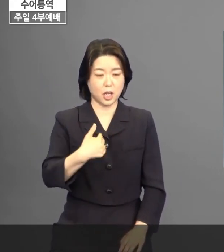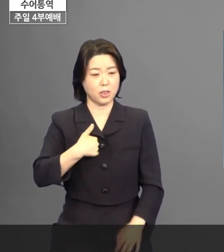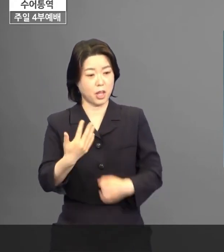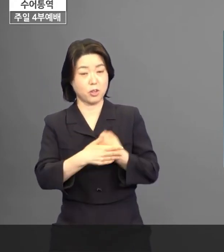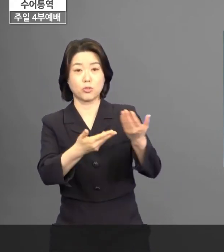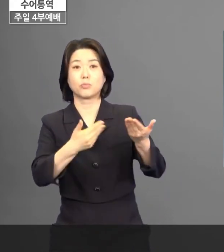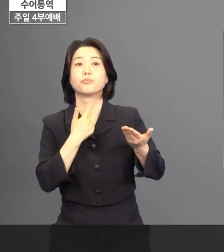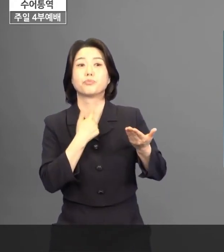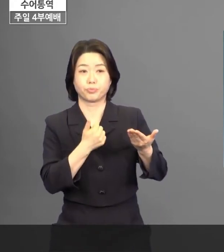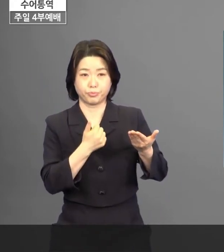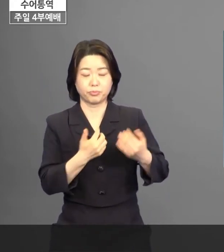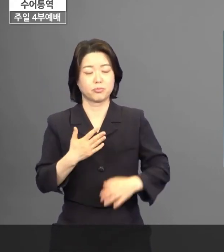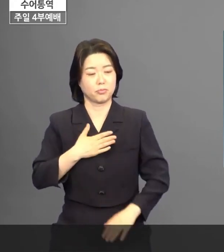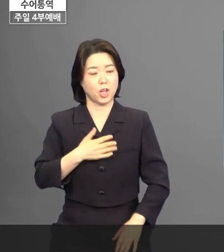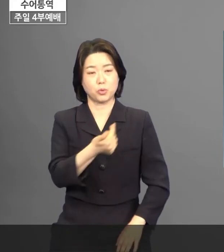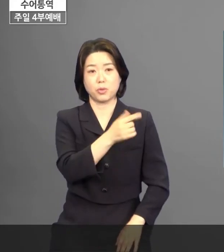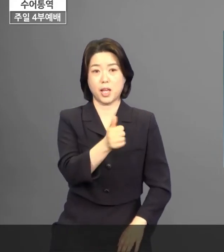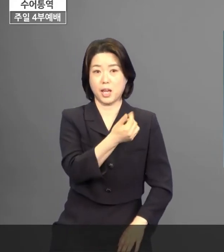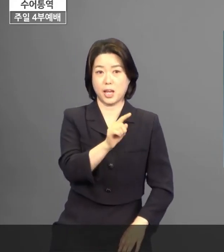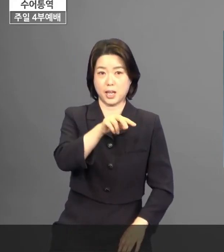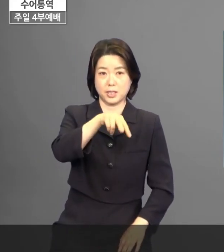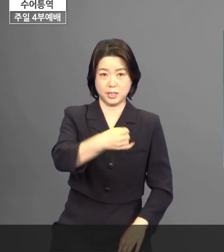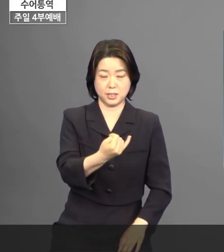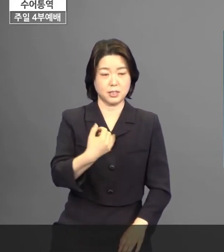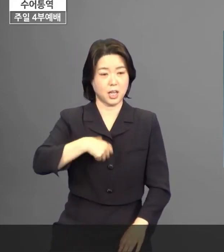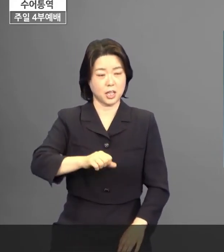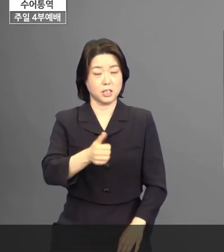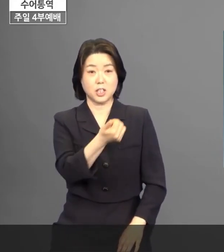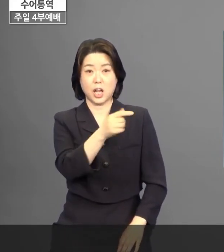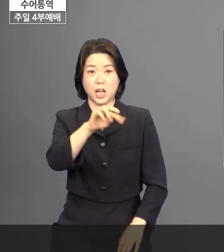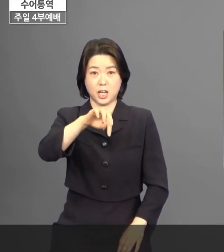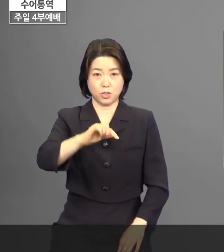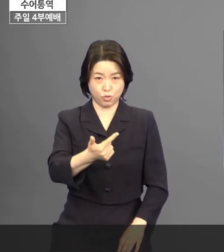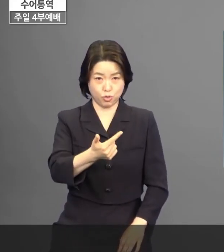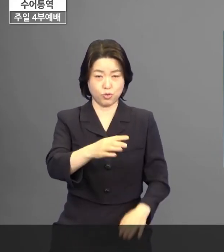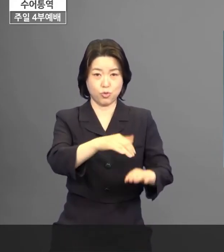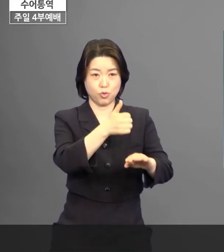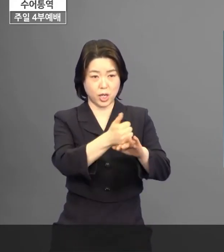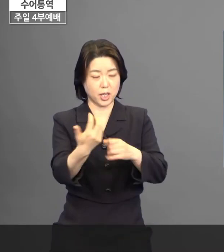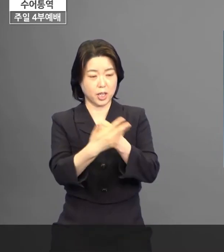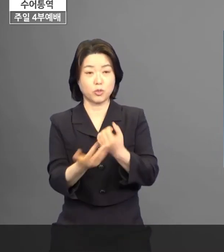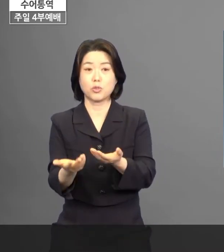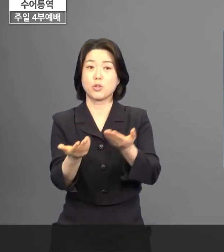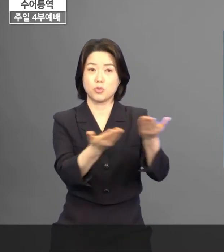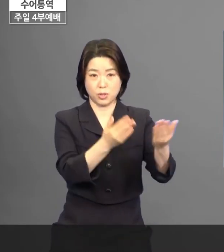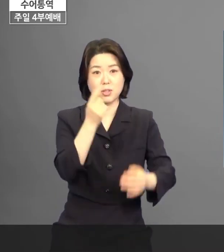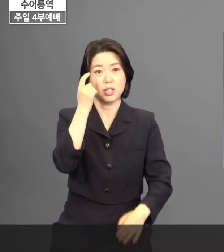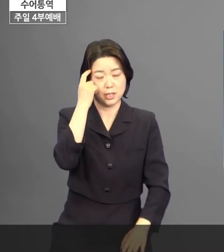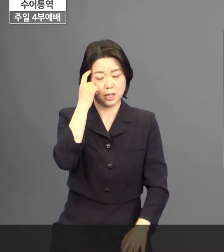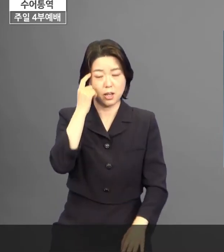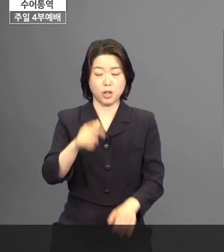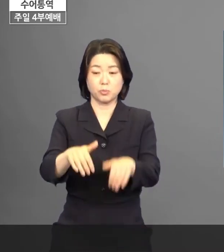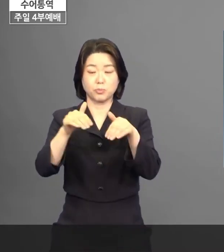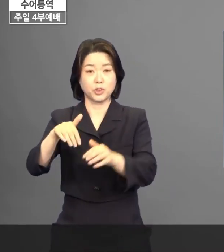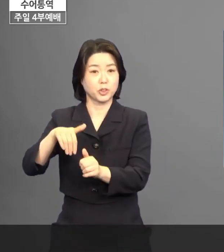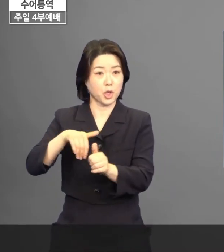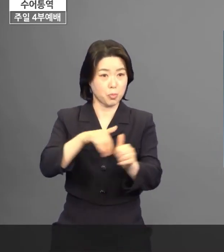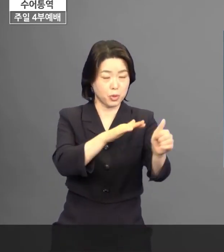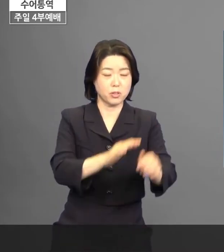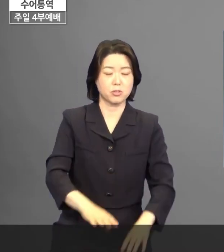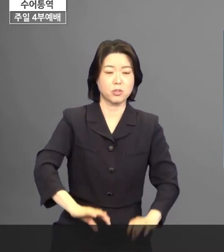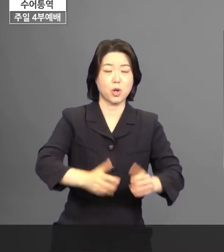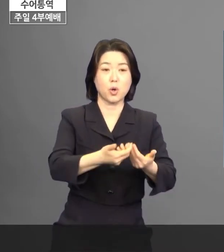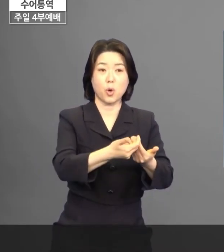베풀었으니 나도 나하스의 아들 한운에게 은혜를 베풀어야겠다 하고서 신하들을 보내어